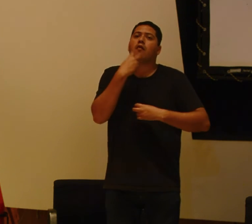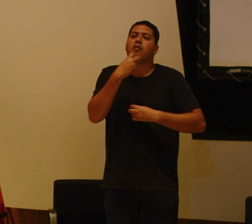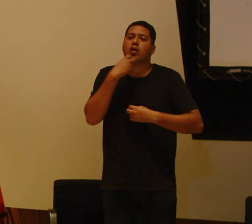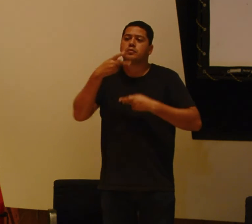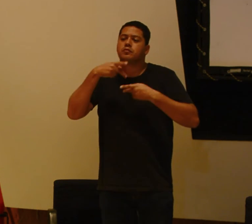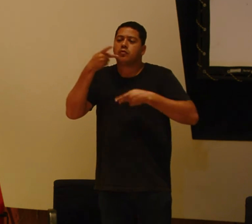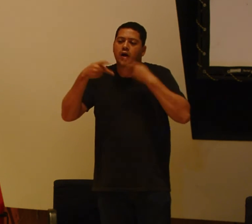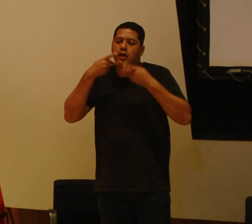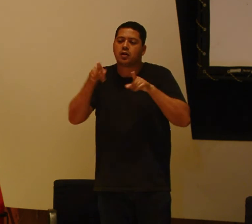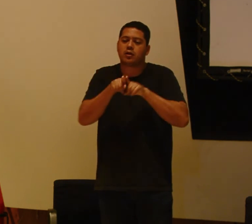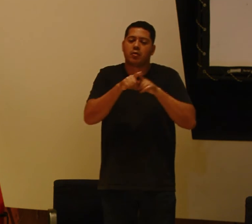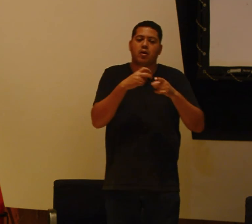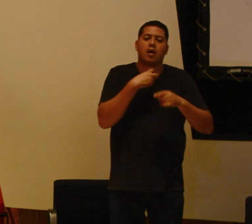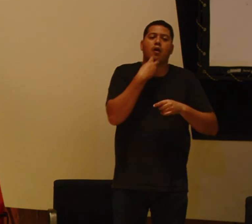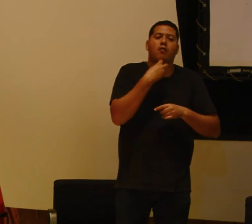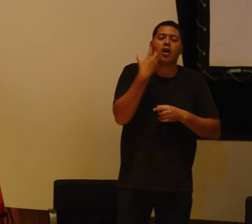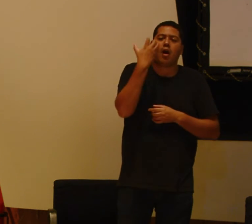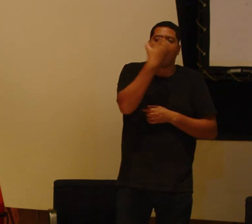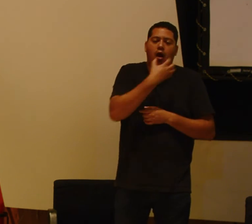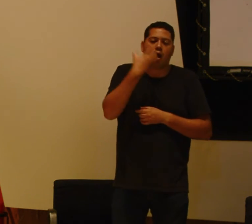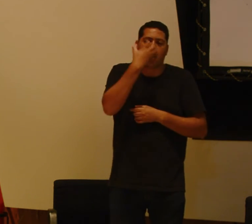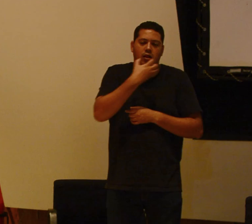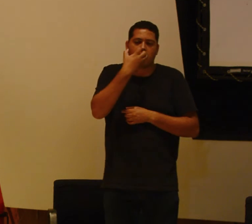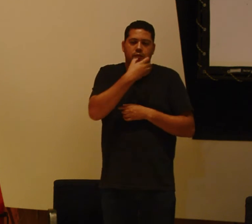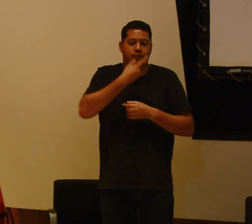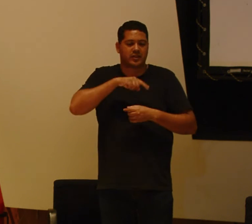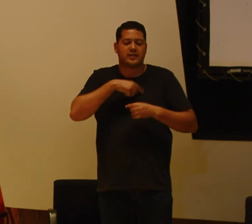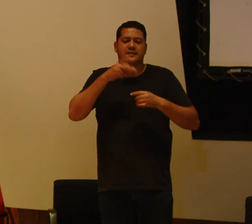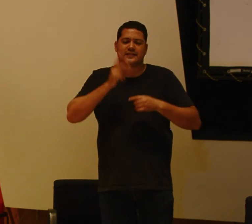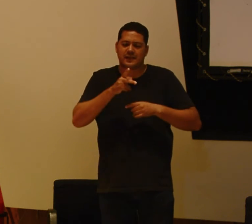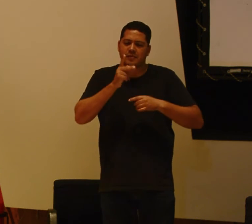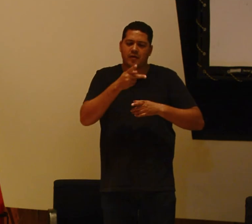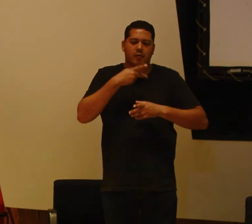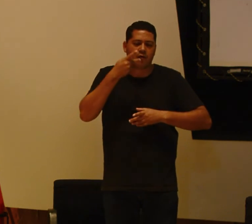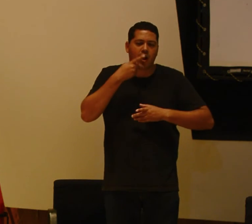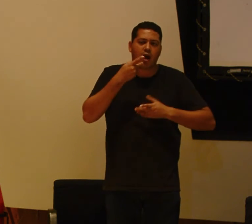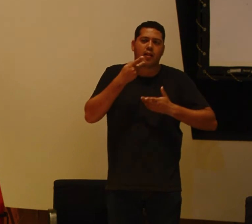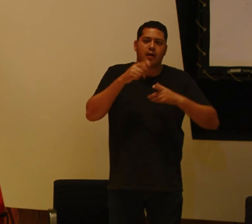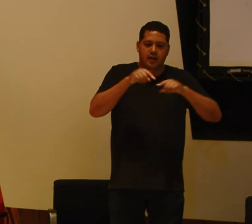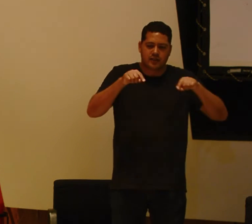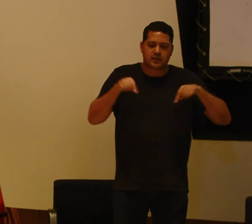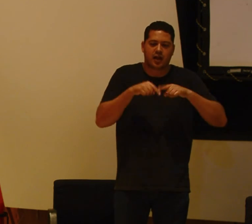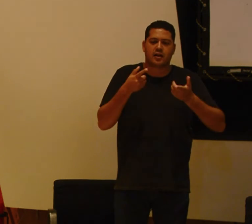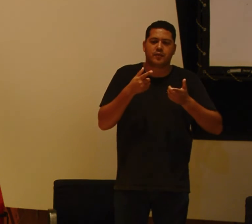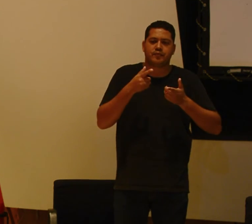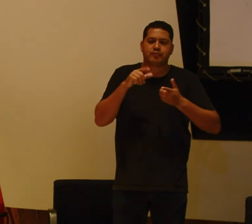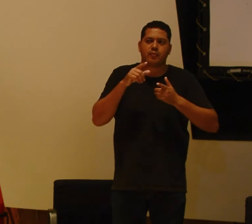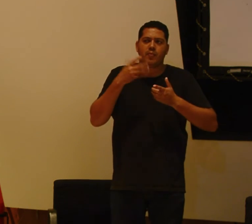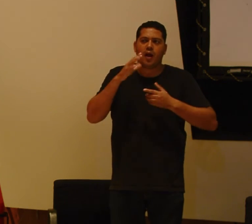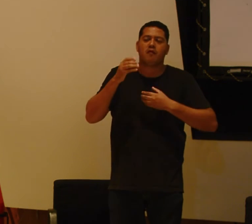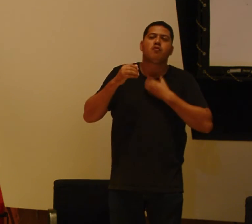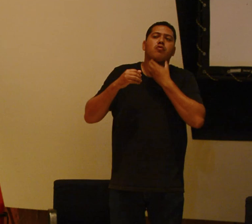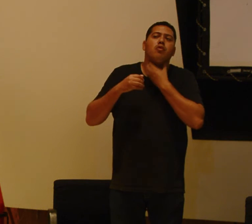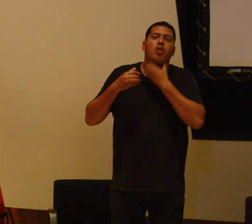trabalha muito em sala de aula a questão de recitados e canto. Eu sei que fono, né, normalmente fala para mim, Paula, eu nunca